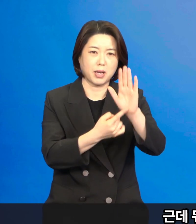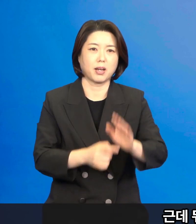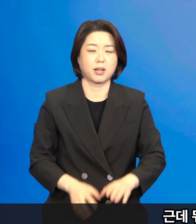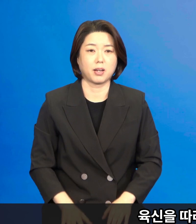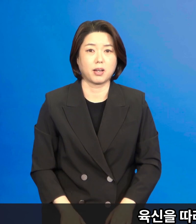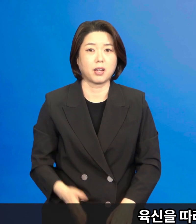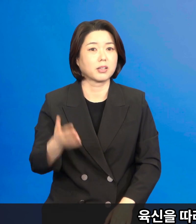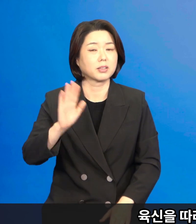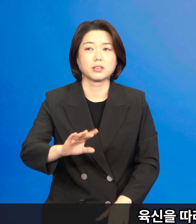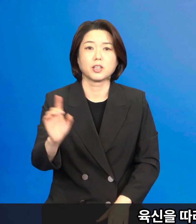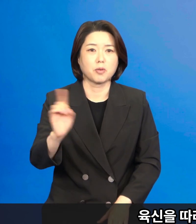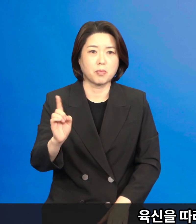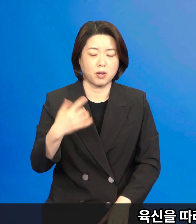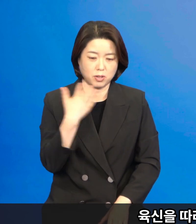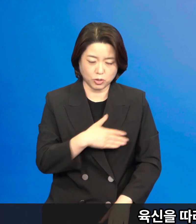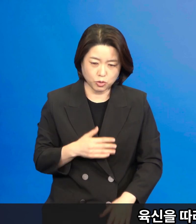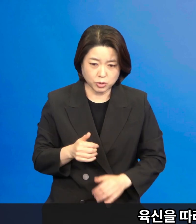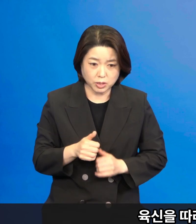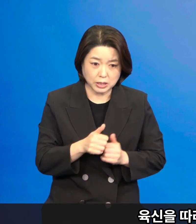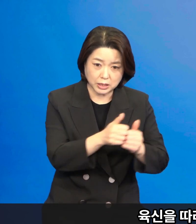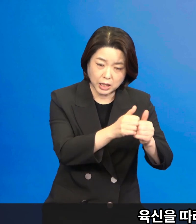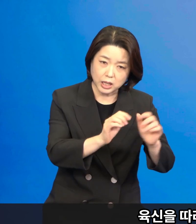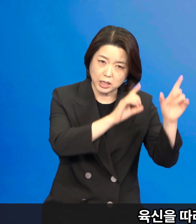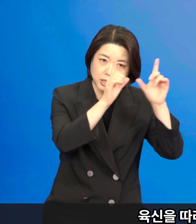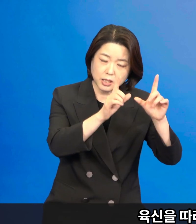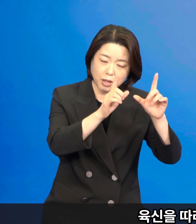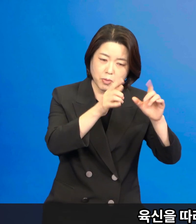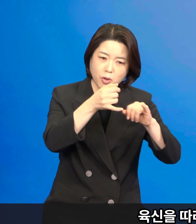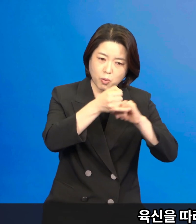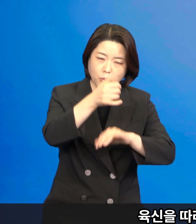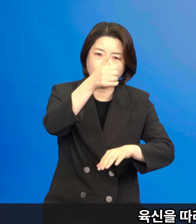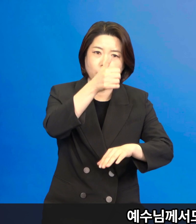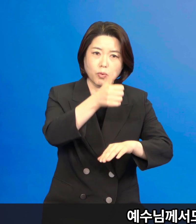그런데 뭐라 그랬어요? 육신을 따라 살면 반드시 죽는다.